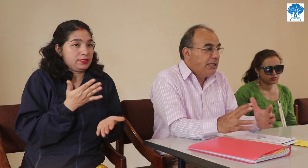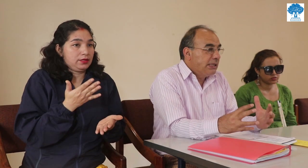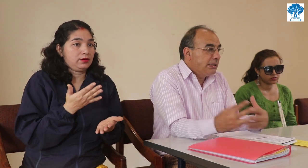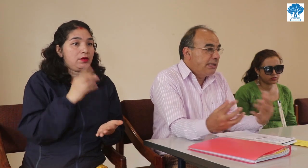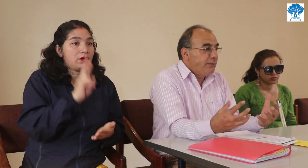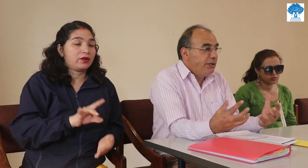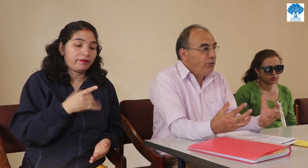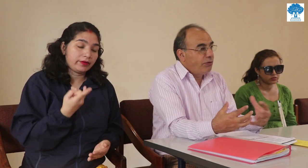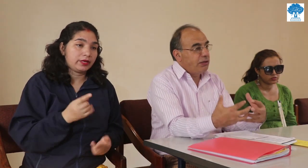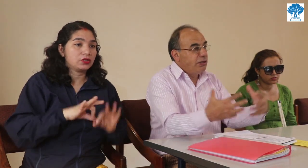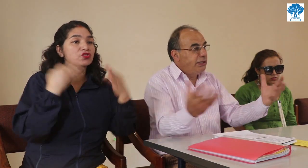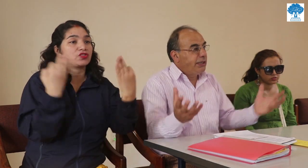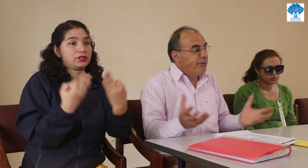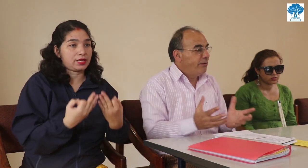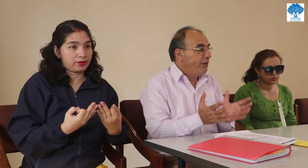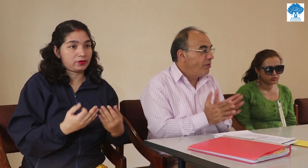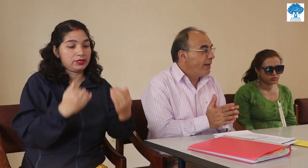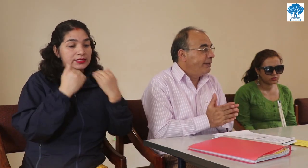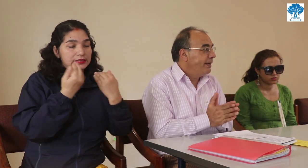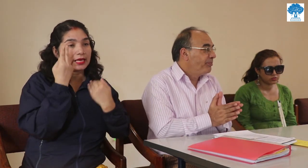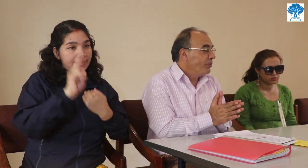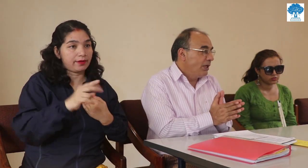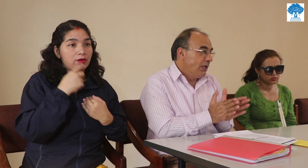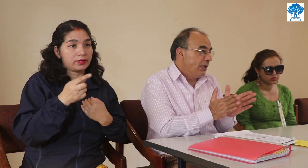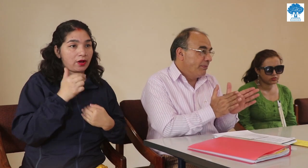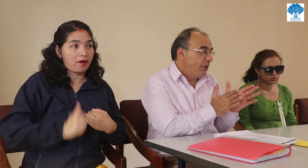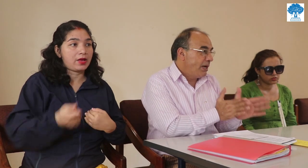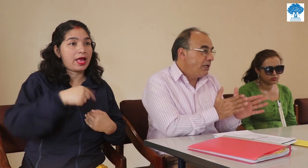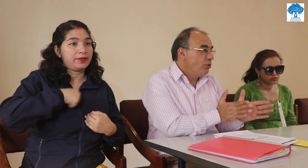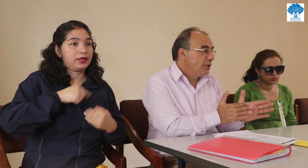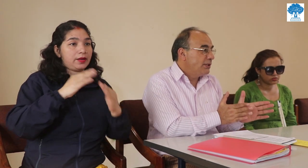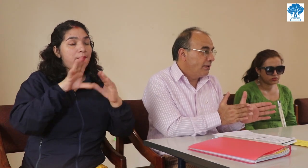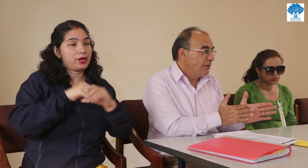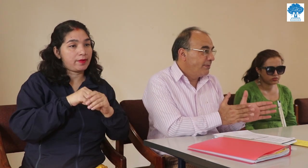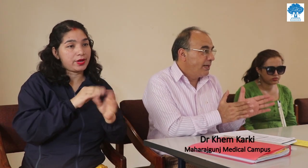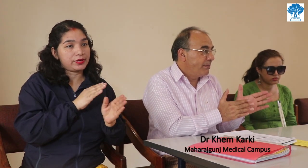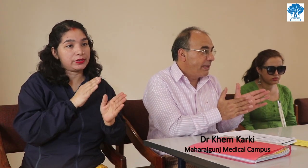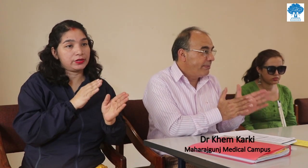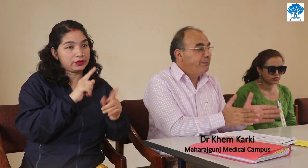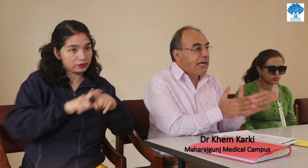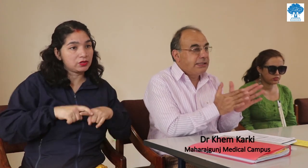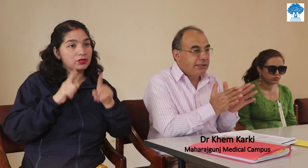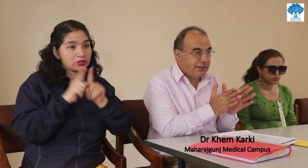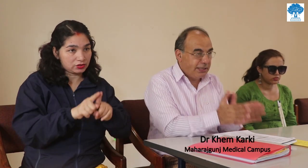भएपछि संसारभरि यो एउटा लर्निङ के भयो भने अब हामीले परिवार नियोजनसँग अथवा